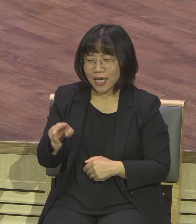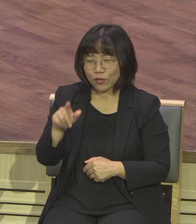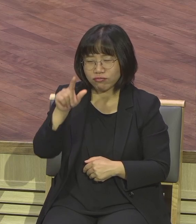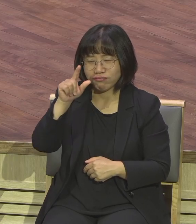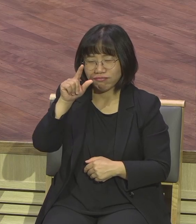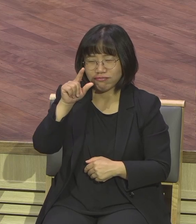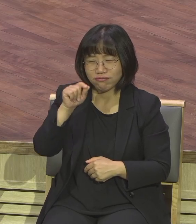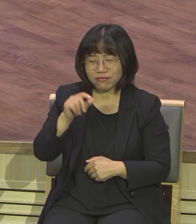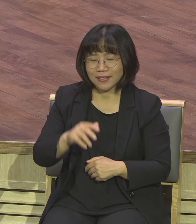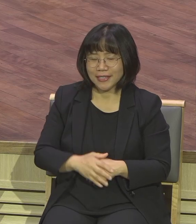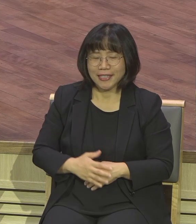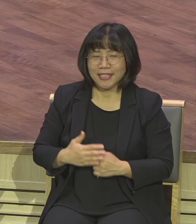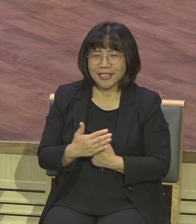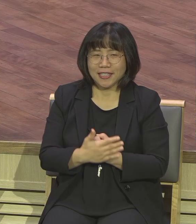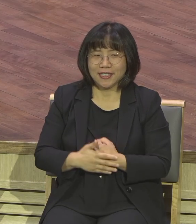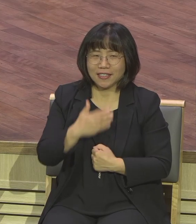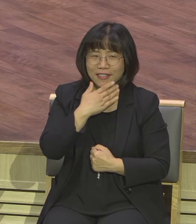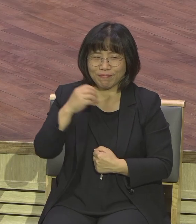내가.